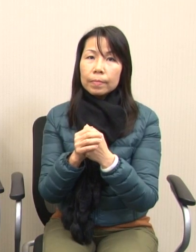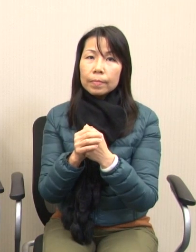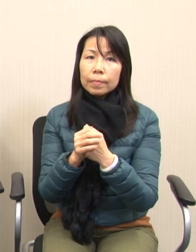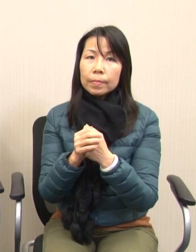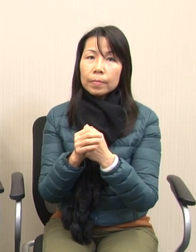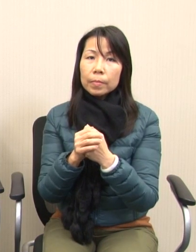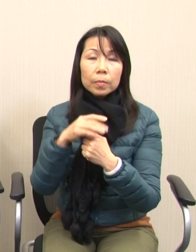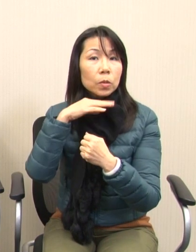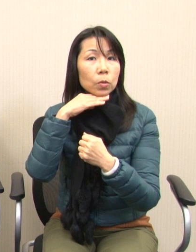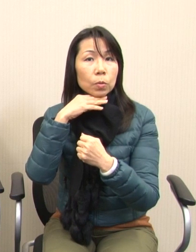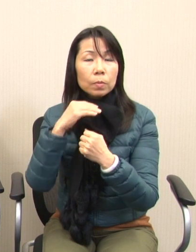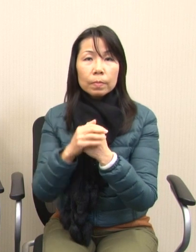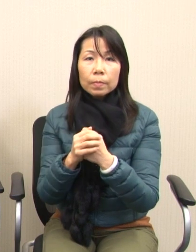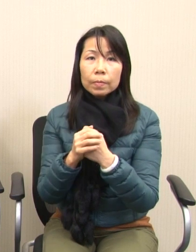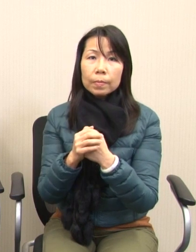如果